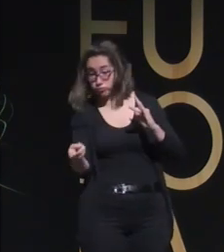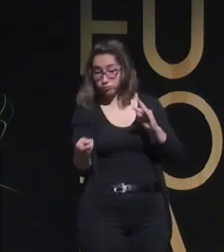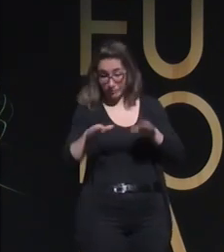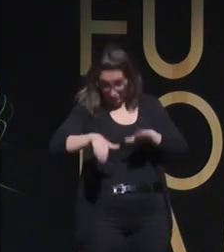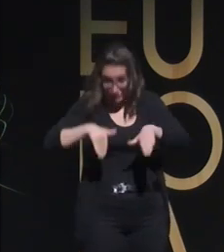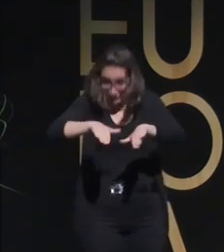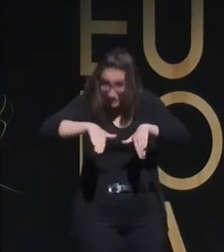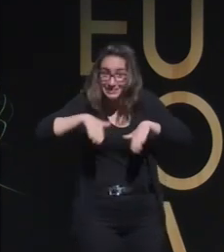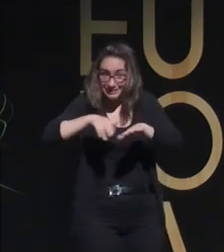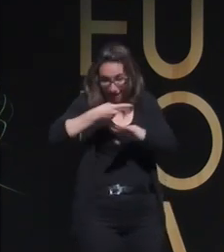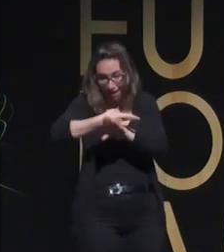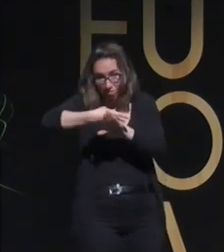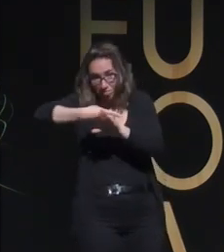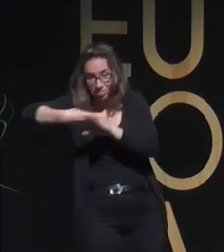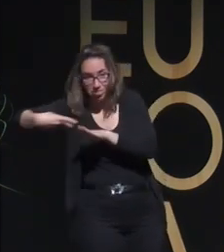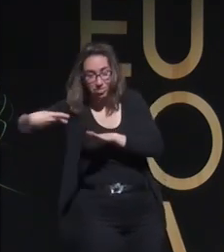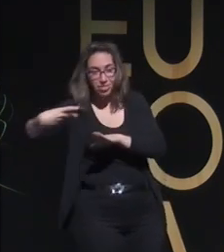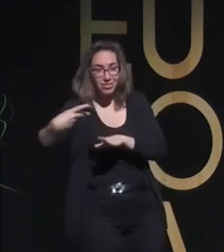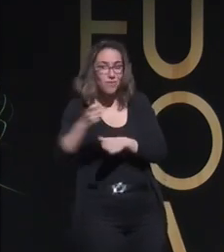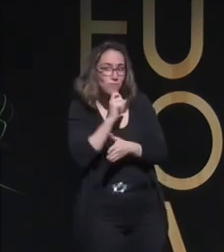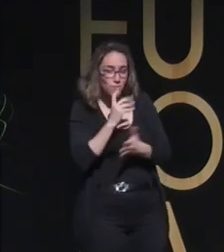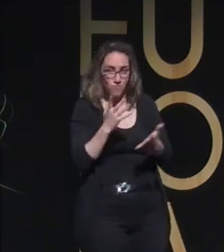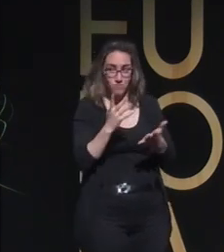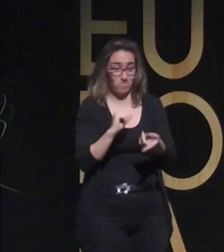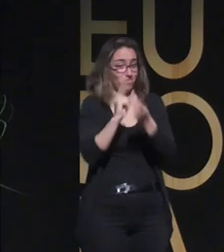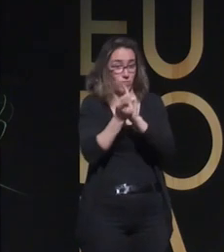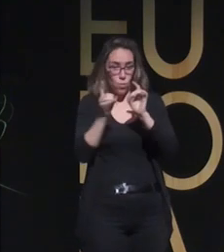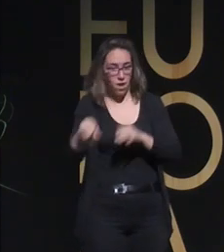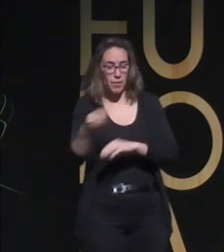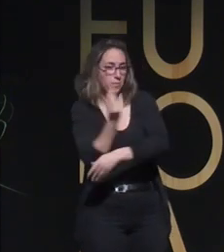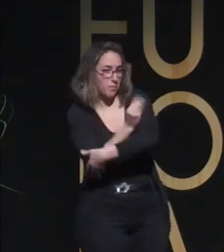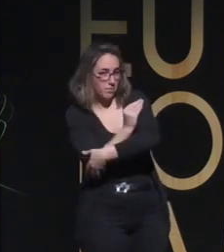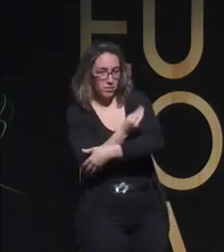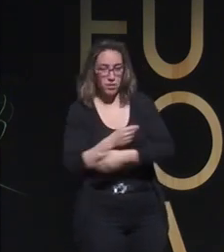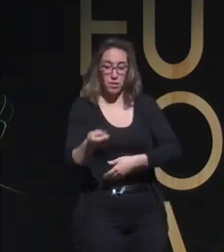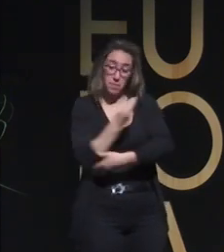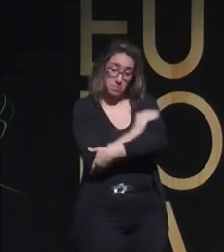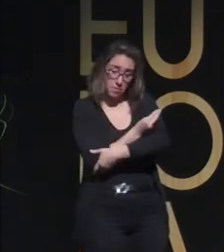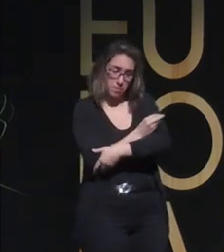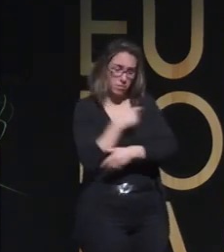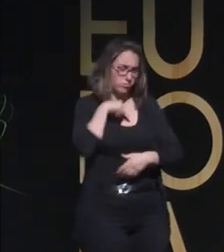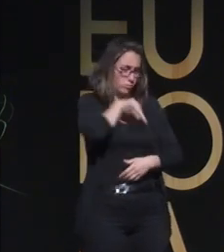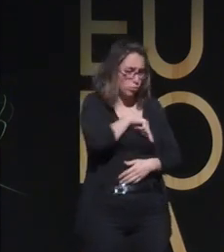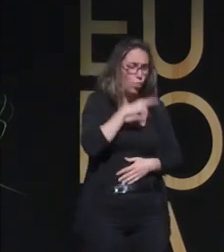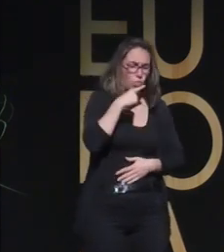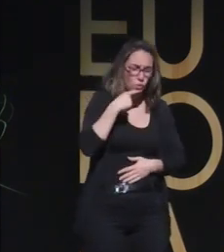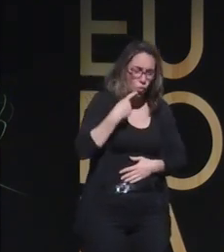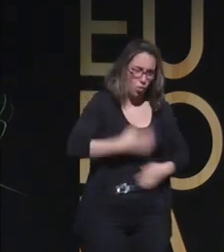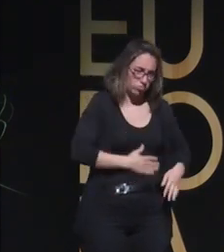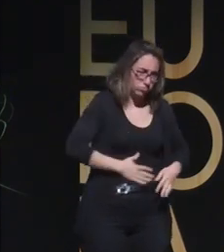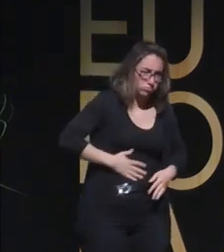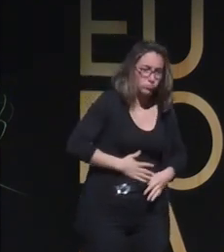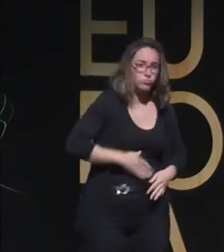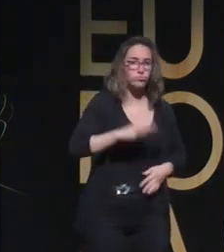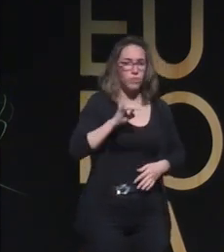vez, ¿no? Arrastras. Eso es lo que le pasa al bebé. El bebé cuando tiene dolor, cuando puede tener los cólicos, cuando puede tener... tiene